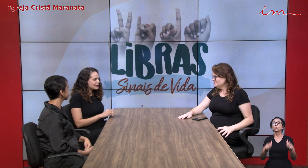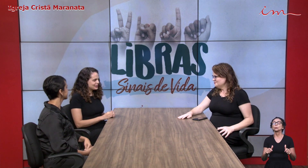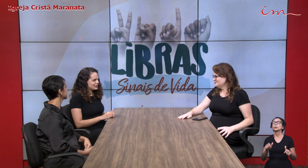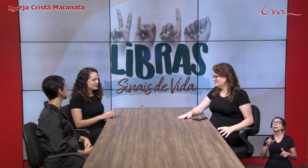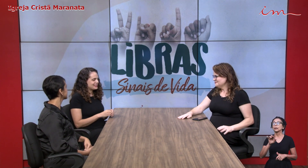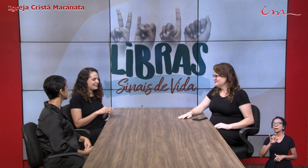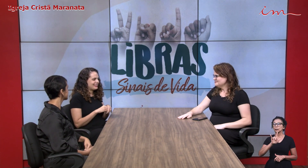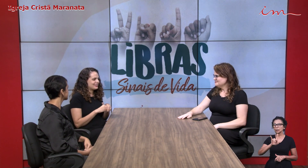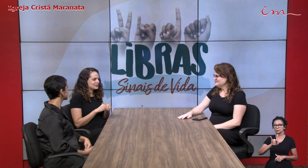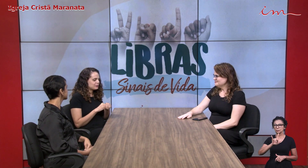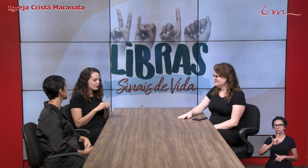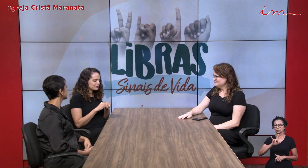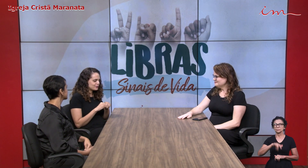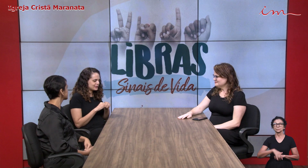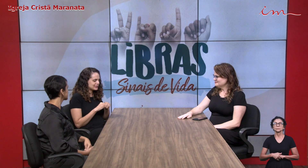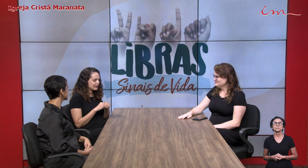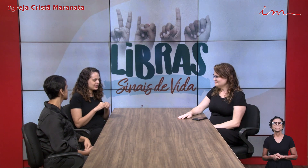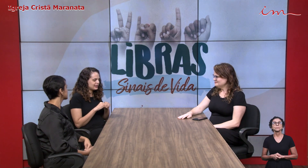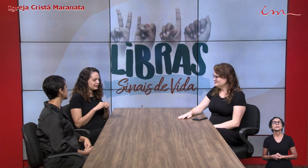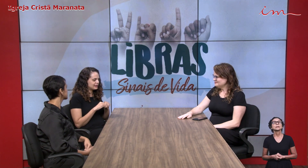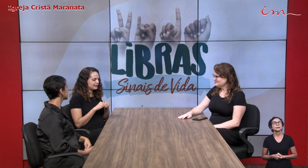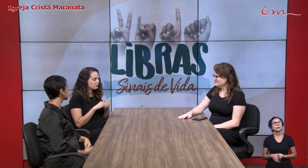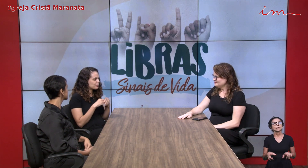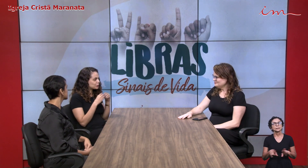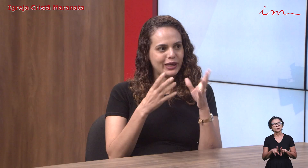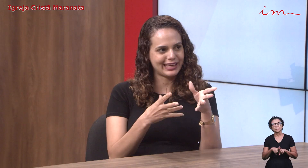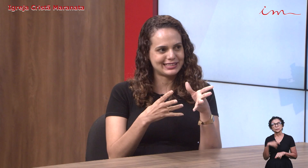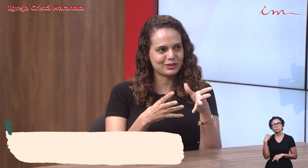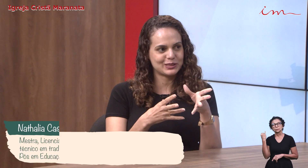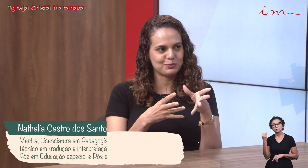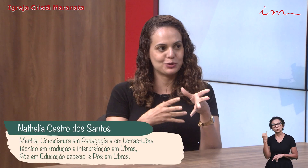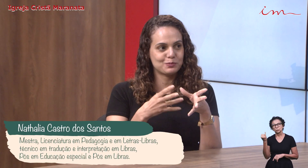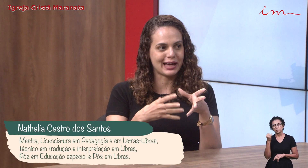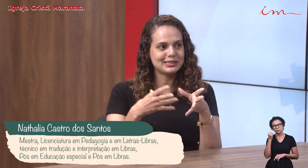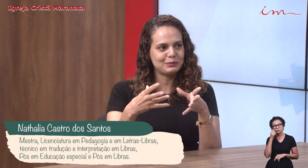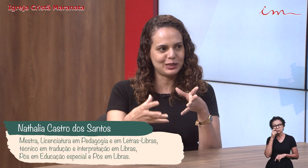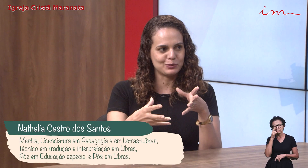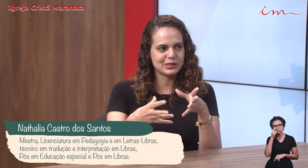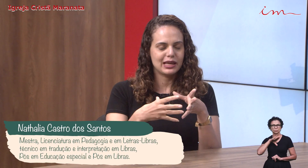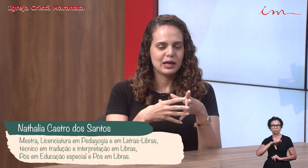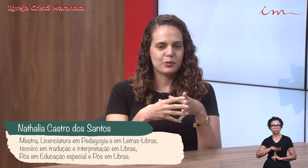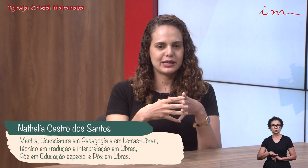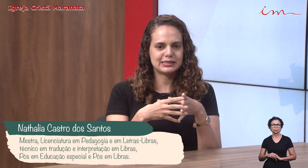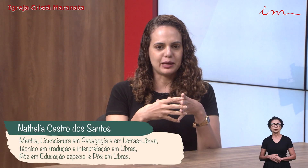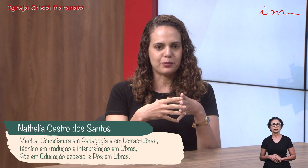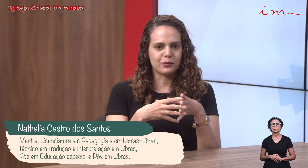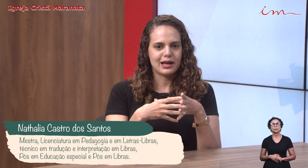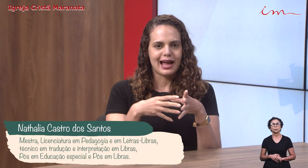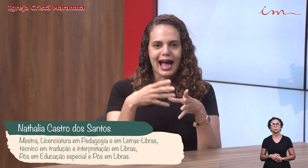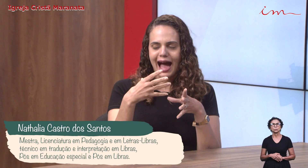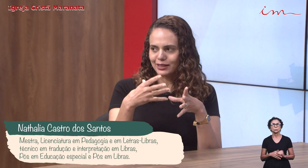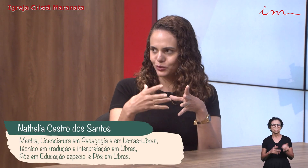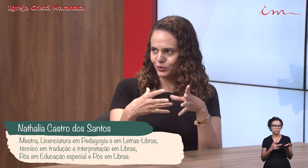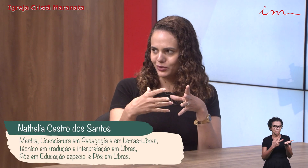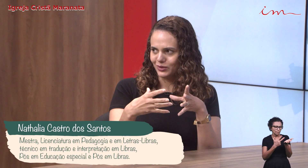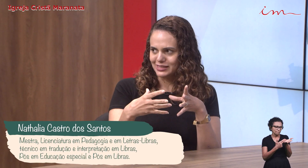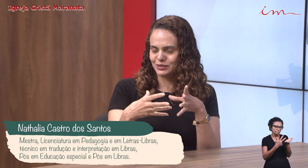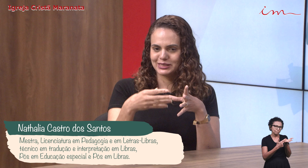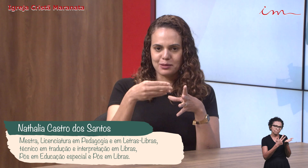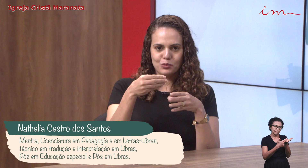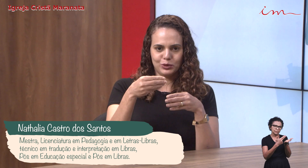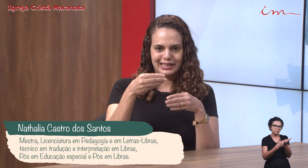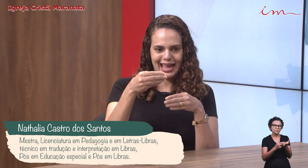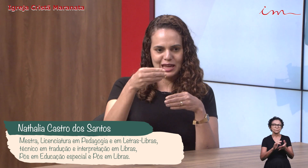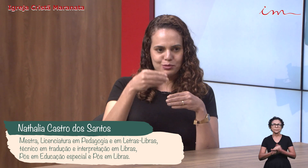Muito importante. Eu sempre gosto de frisar, né? Na língua portuguesa, nós temos os pares mínimos. Por exemplo, rato,